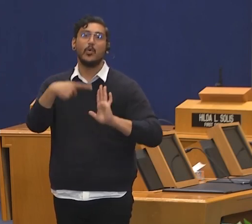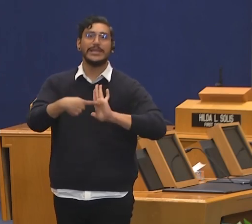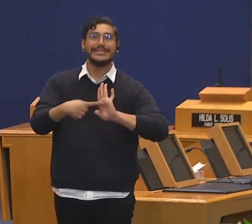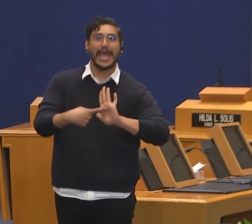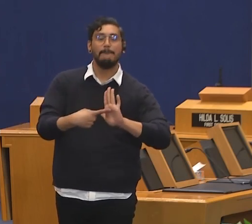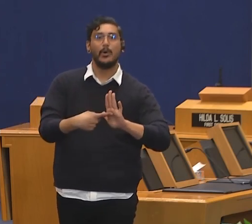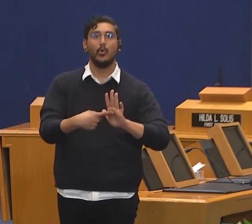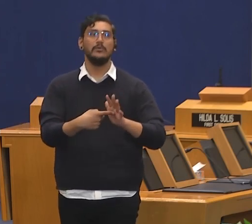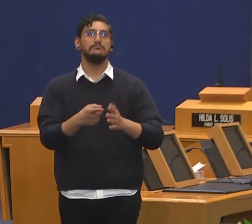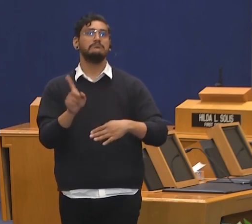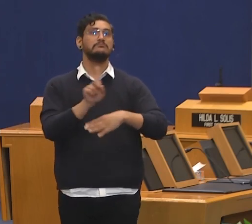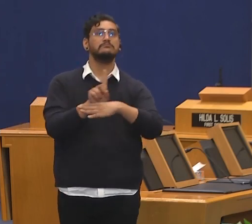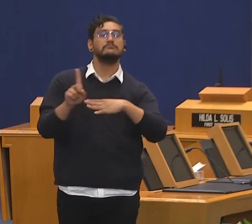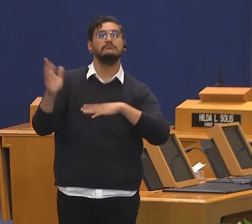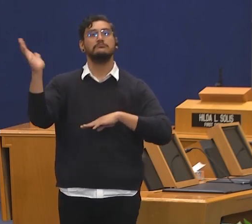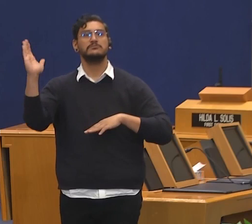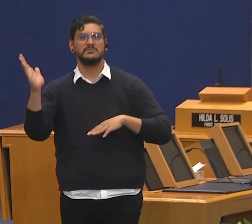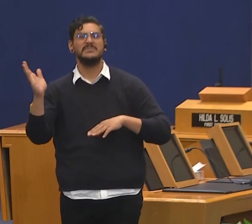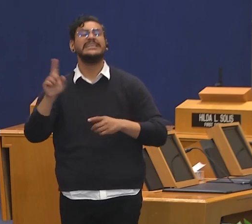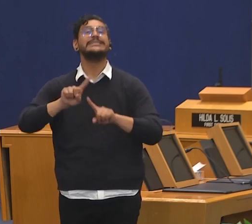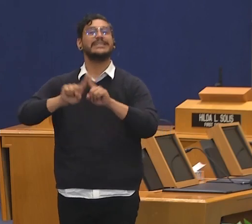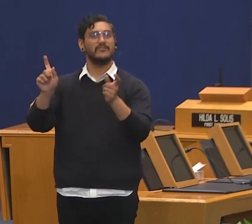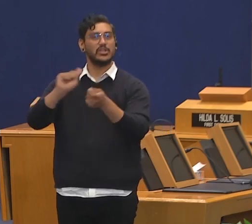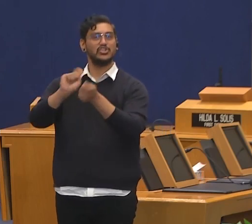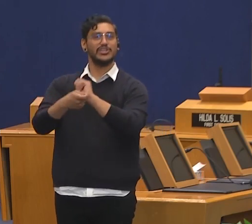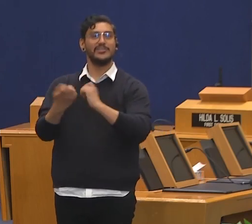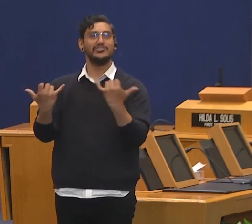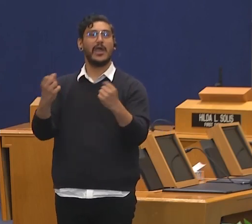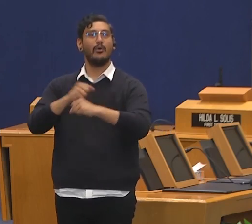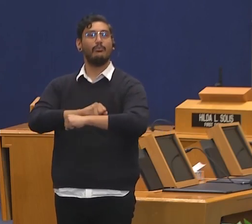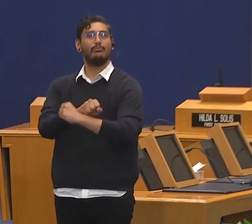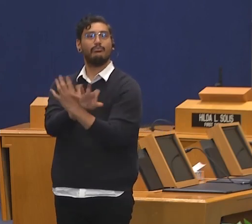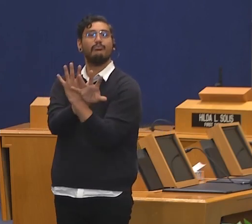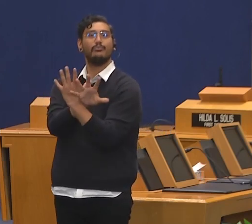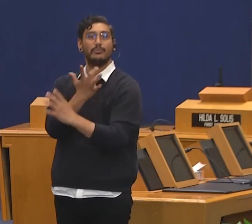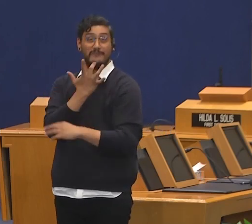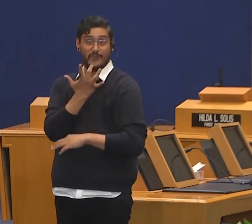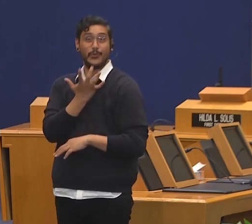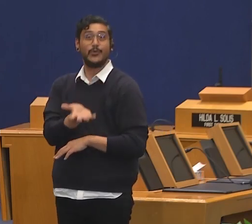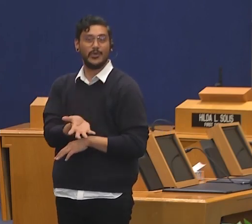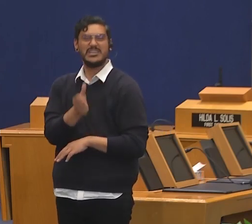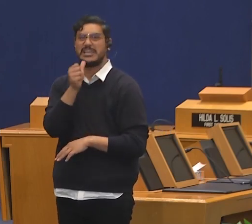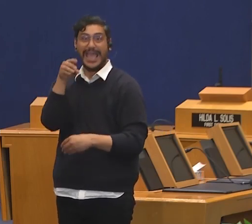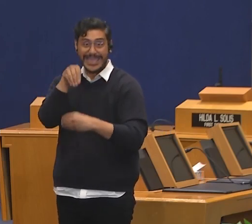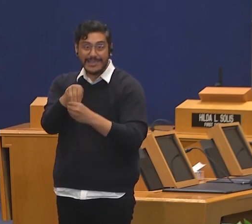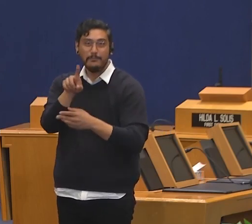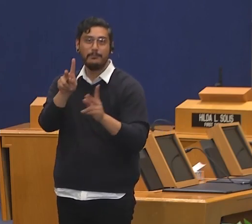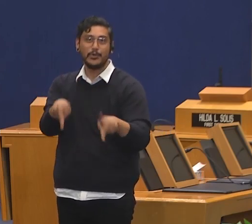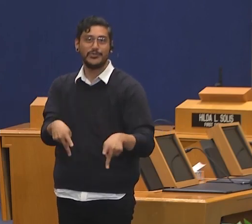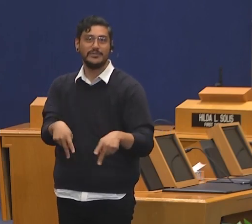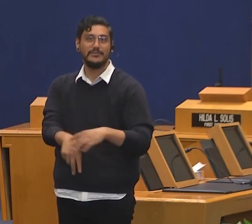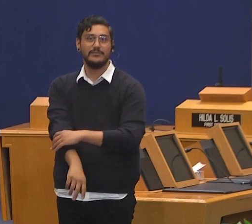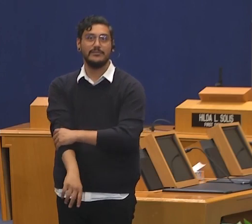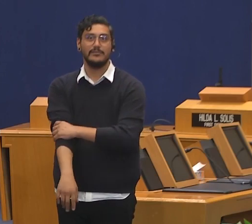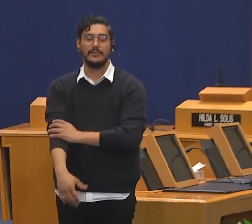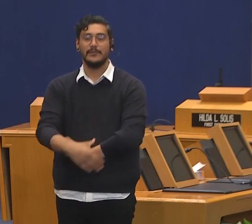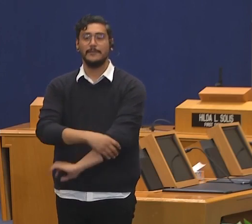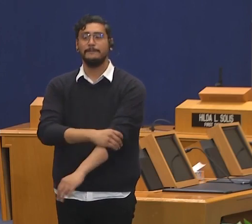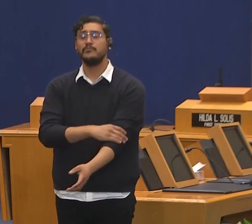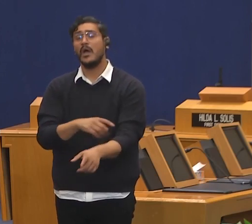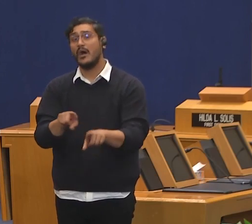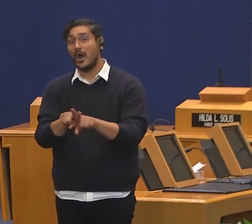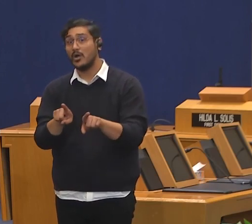de cargos por video y otros trámites legales a través de videoconferencia. También continuamos proveyendo ayuda esencial